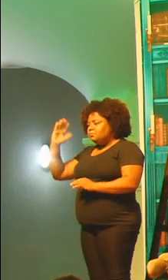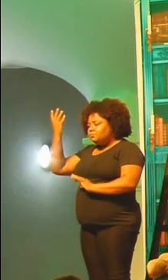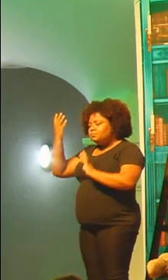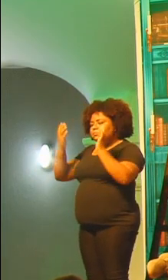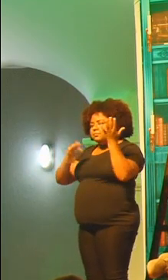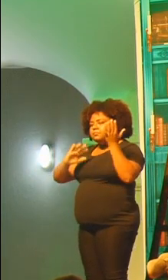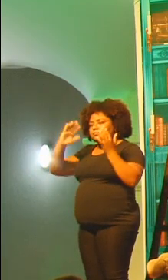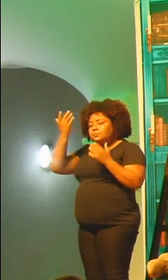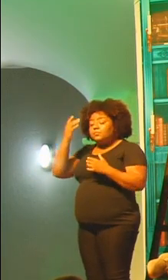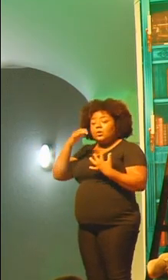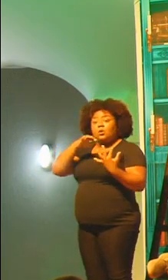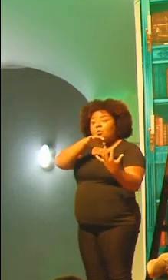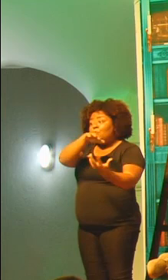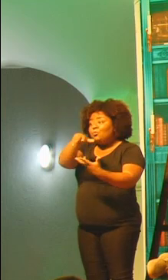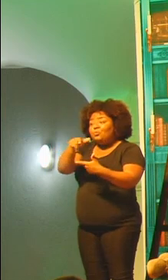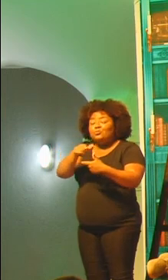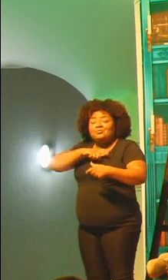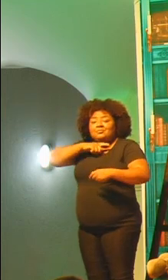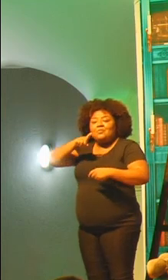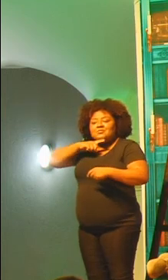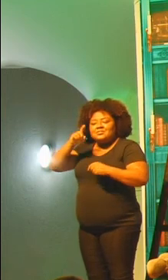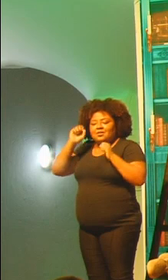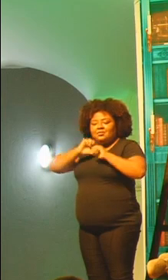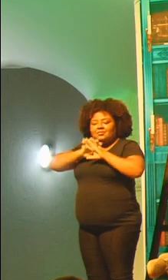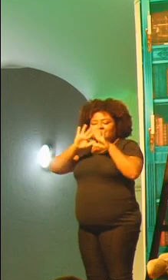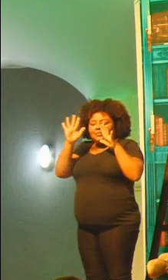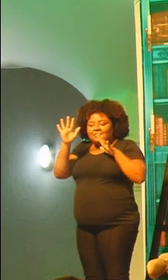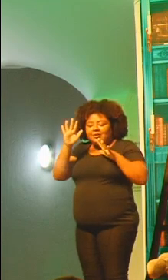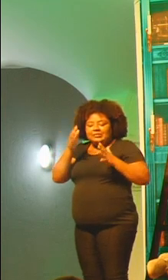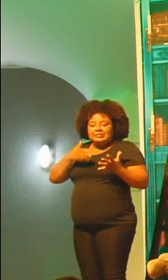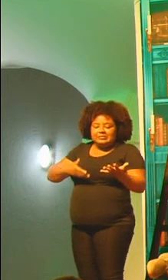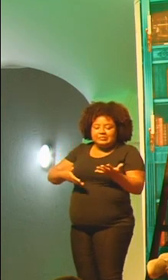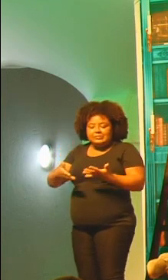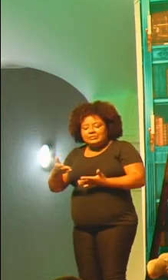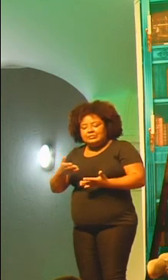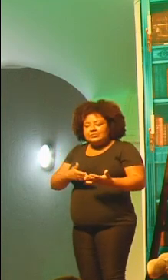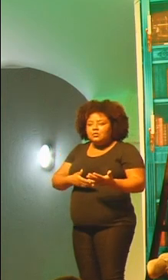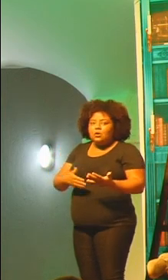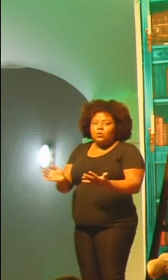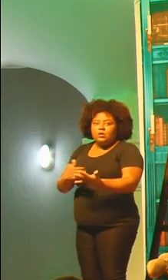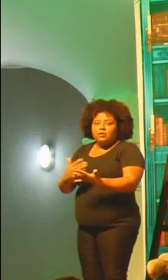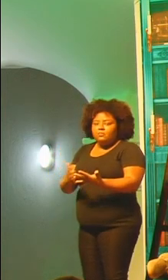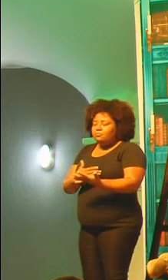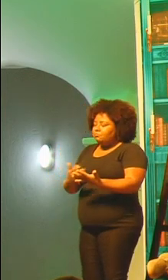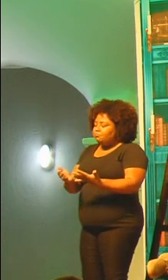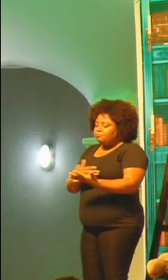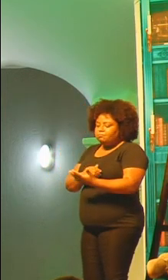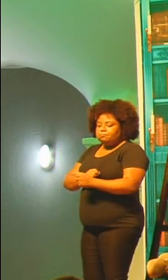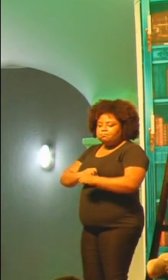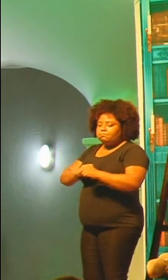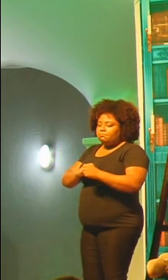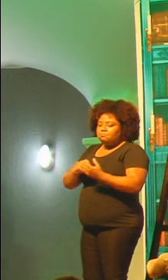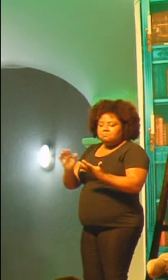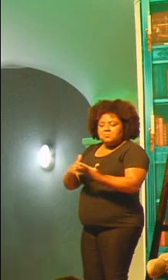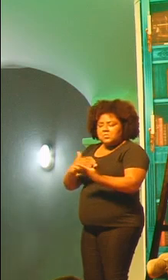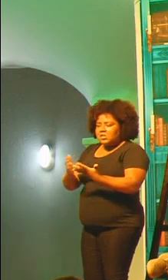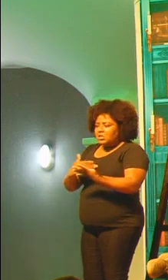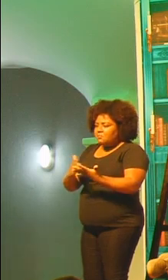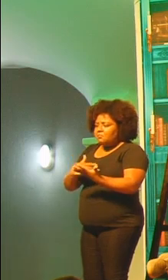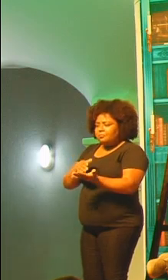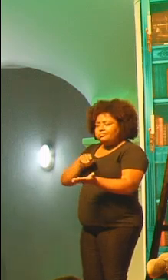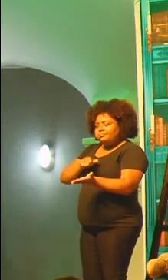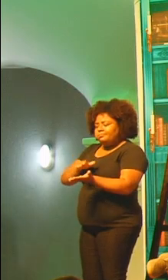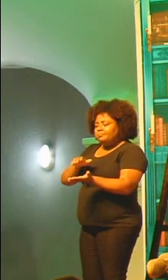que o mundo não está sabendo lidar com isso, né? Eu lembro que seu livro eclodiu assim, surgiu com força